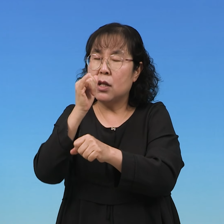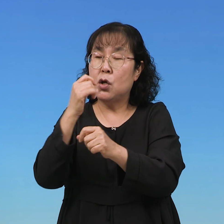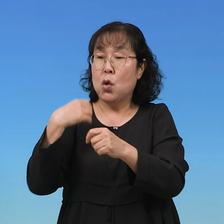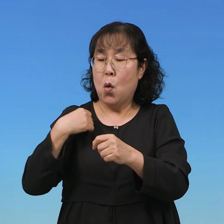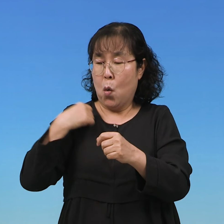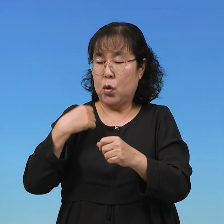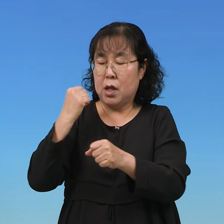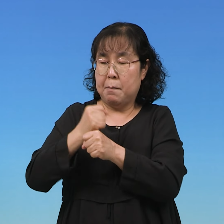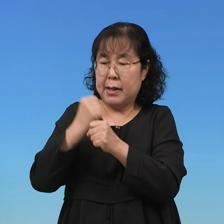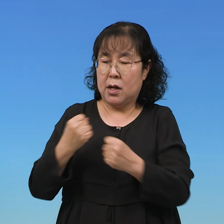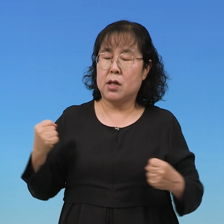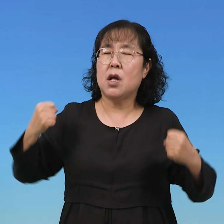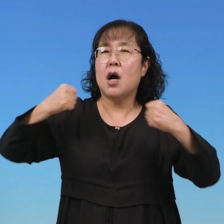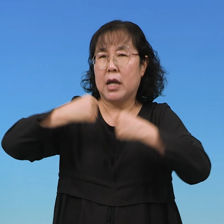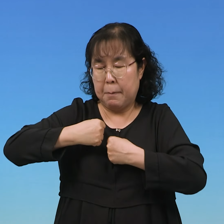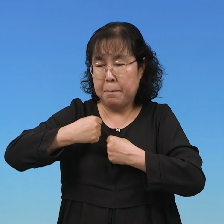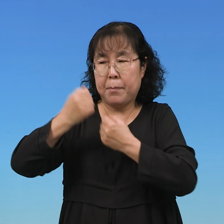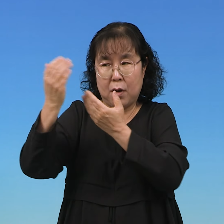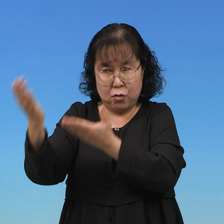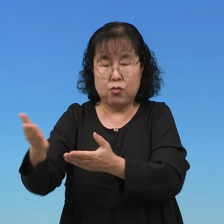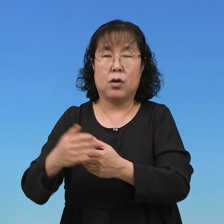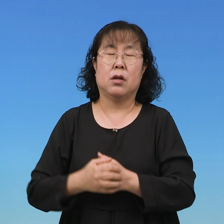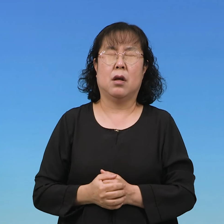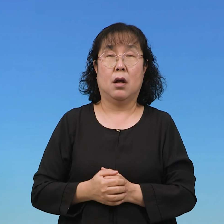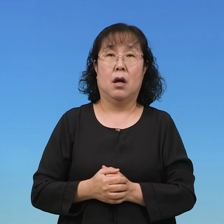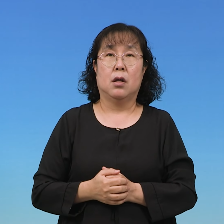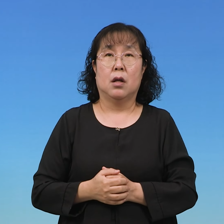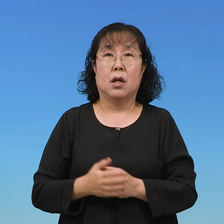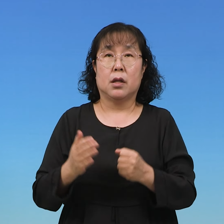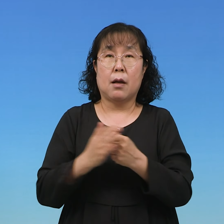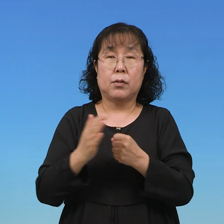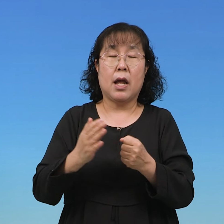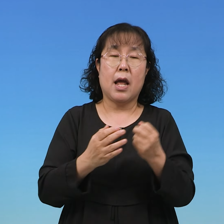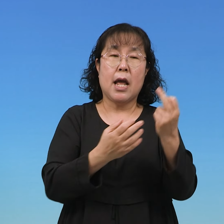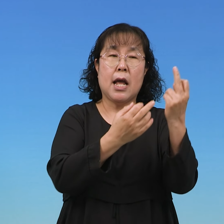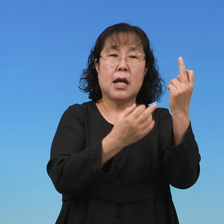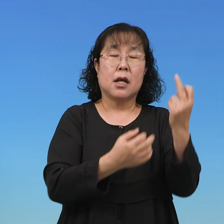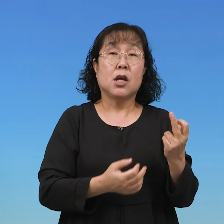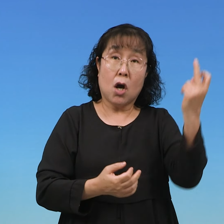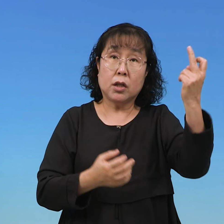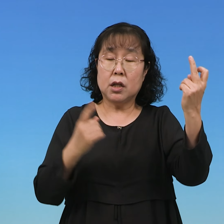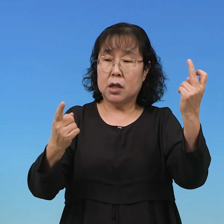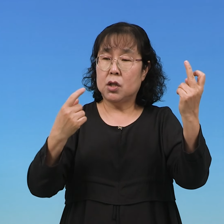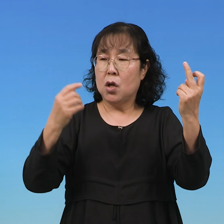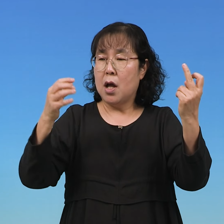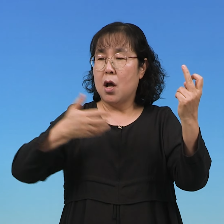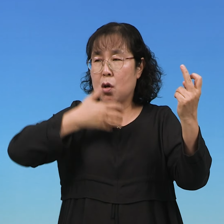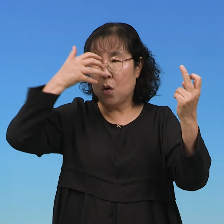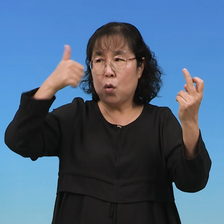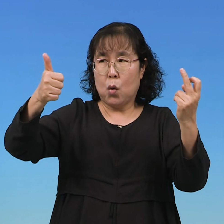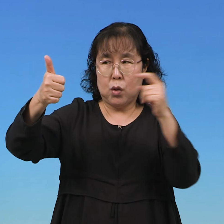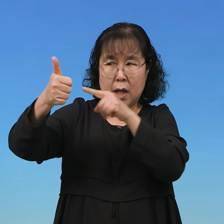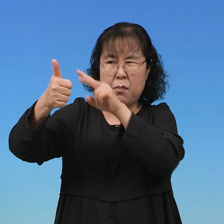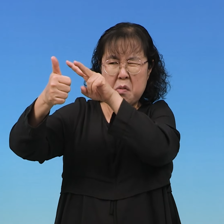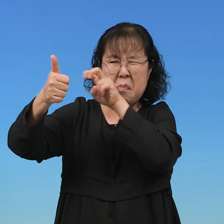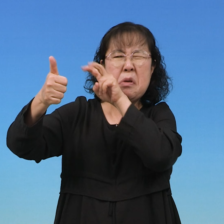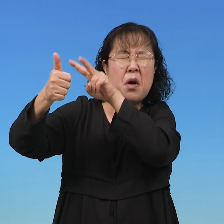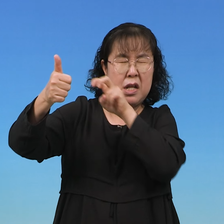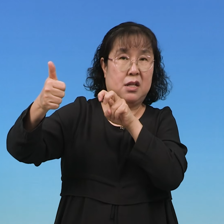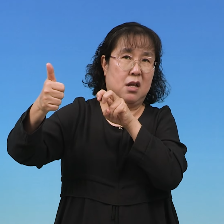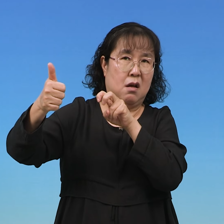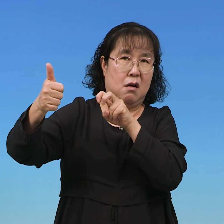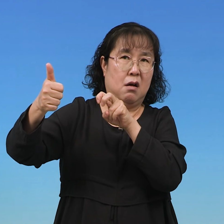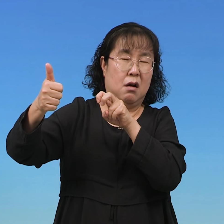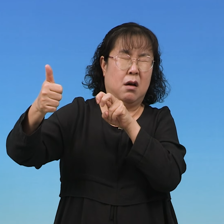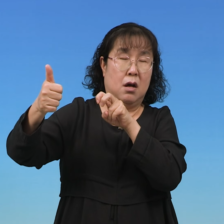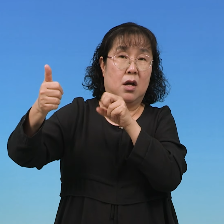보고 그를 미워하여 그에게 편안하게 말할 수 없었더라. 여러분, 다시 한번 우리가 이거 뼈에 새겨야